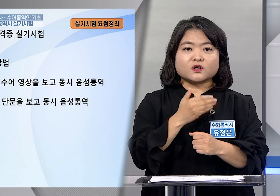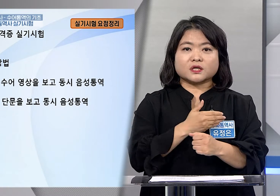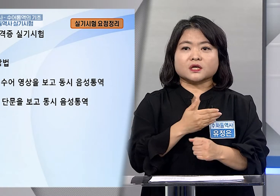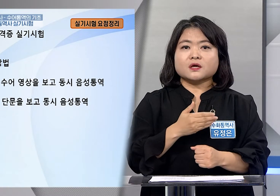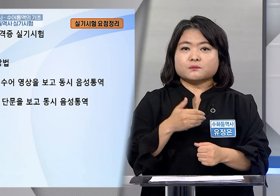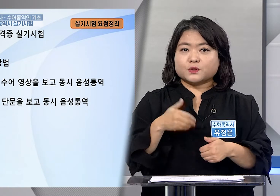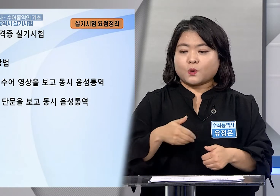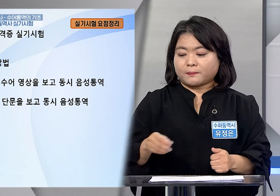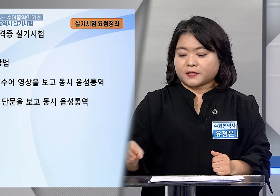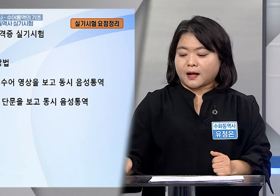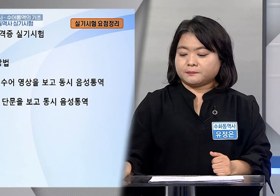능력이 필요합니다.